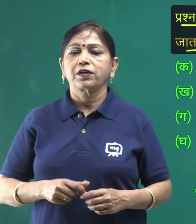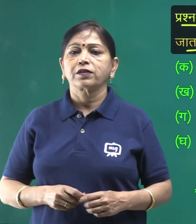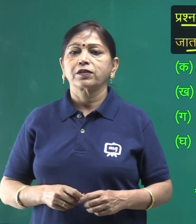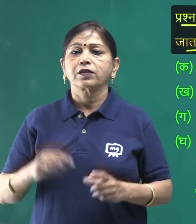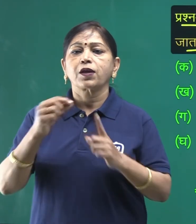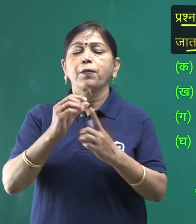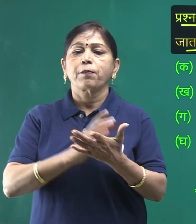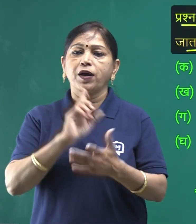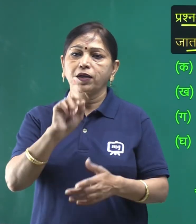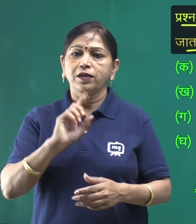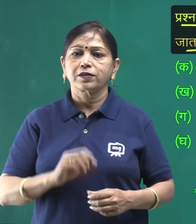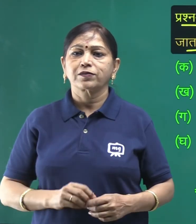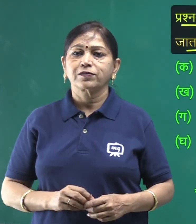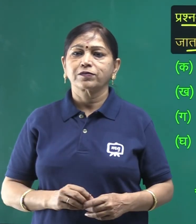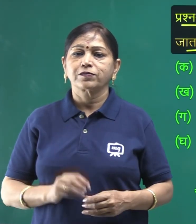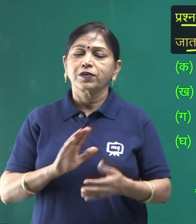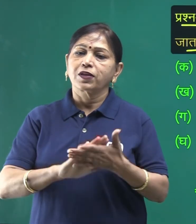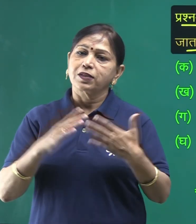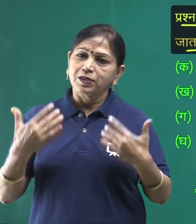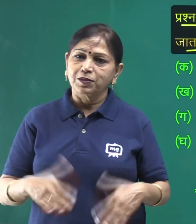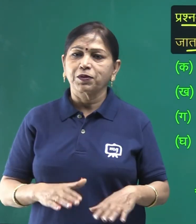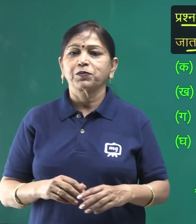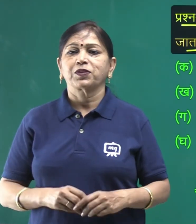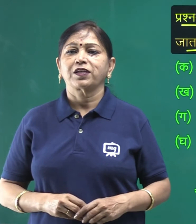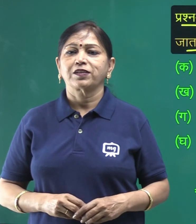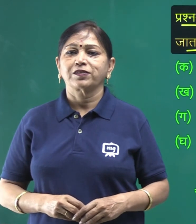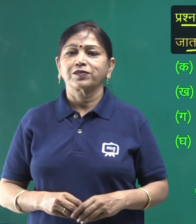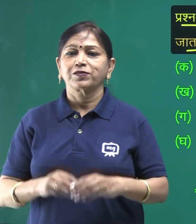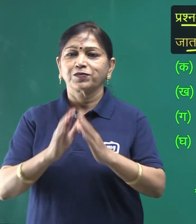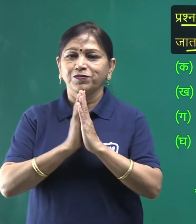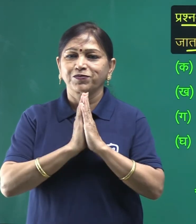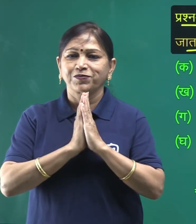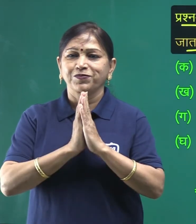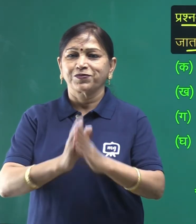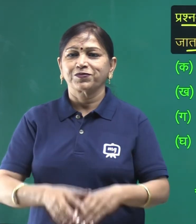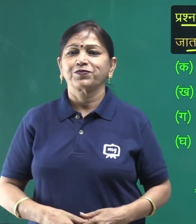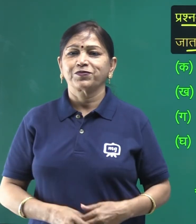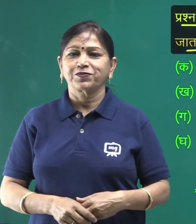भाग 1 समाप्त होता है। धन्यवाद।